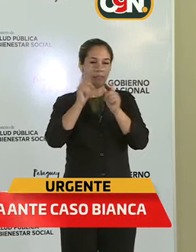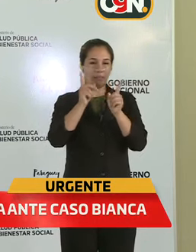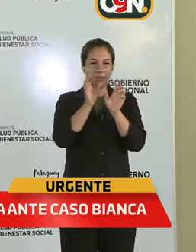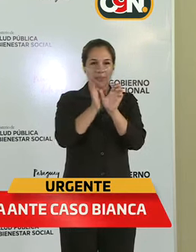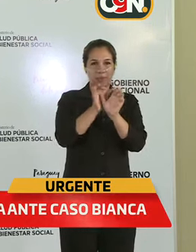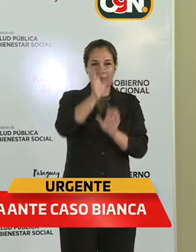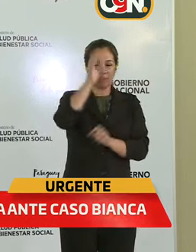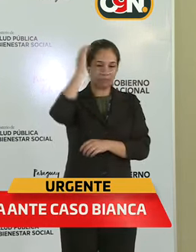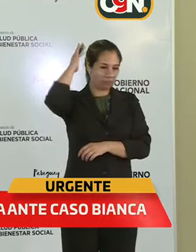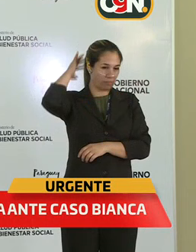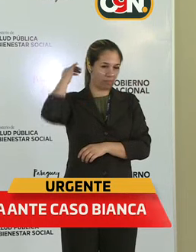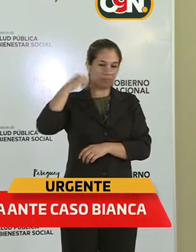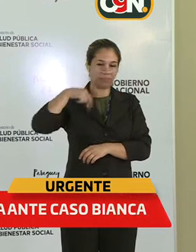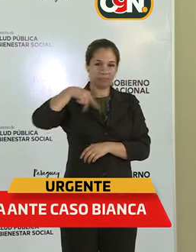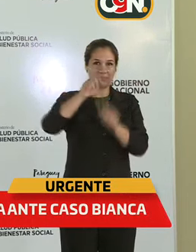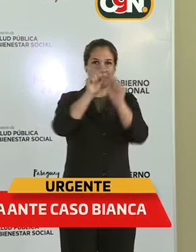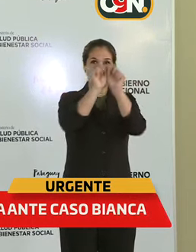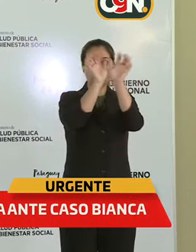ya son